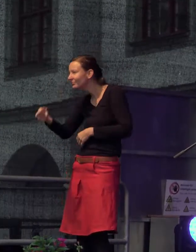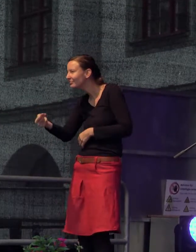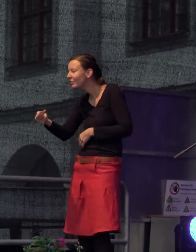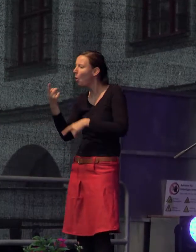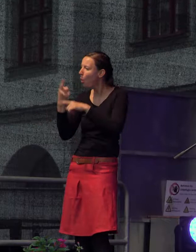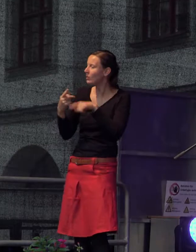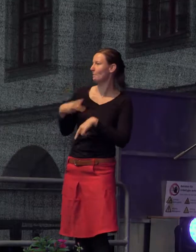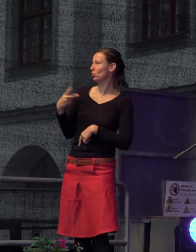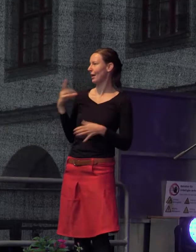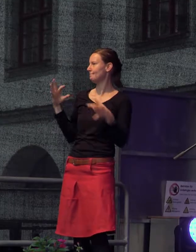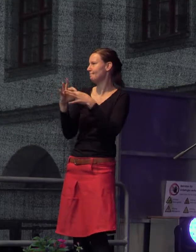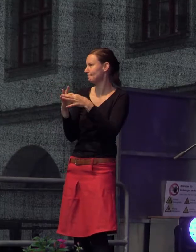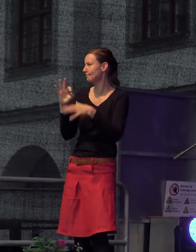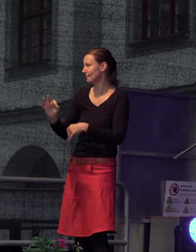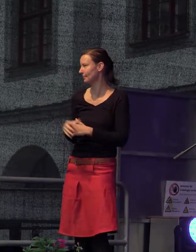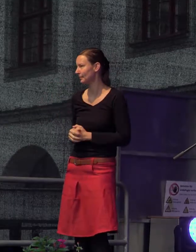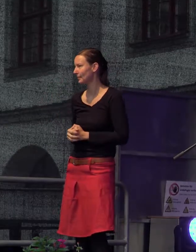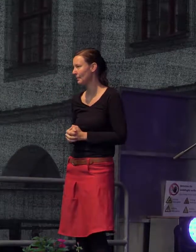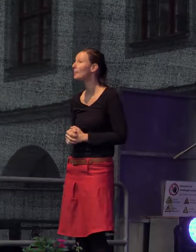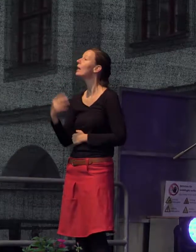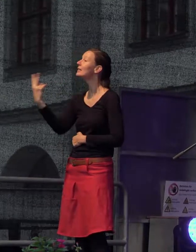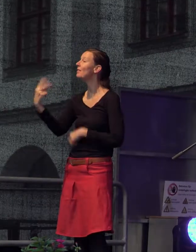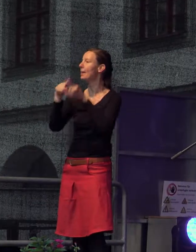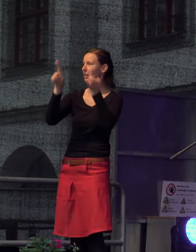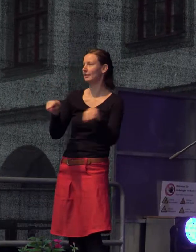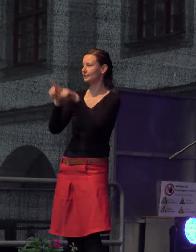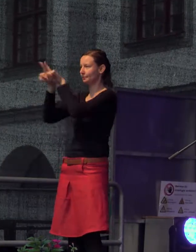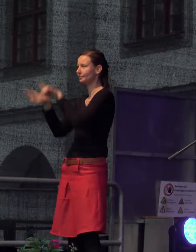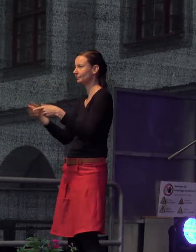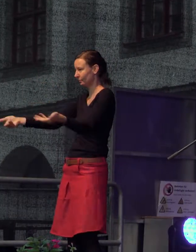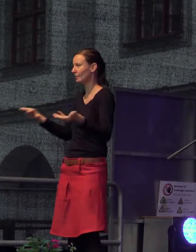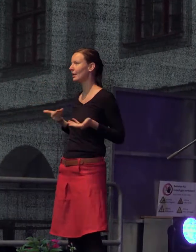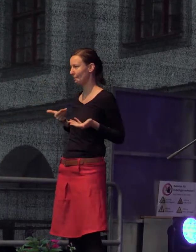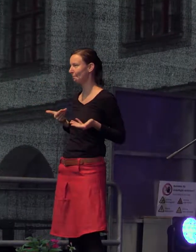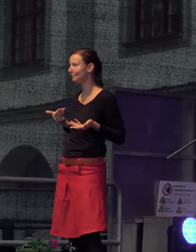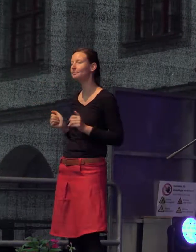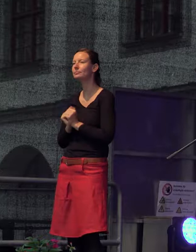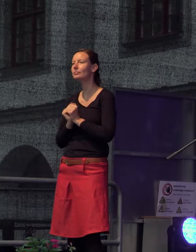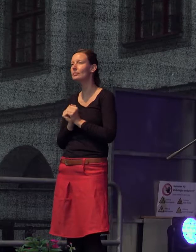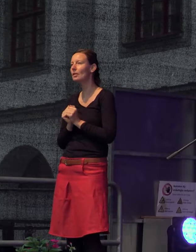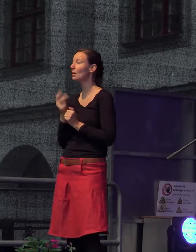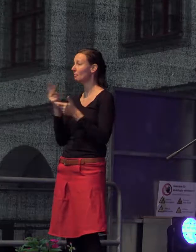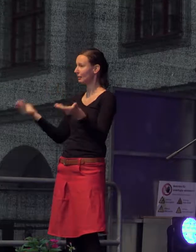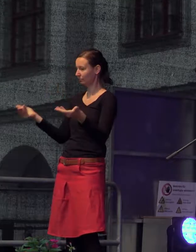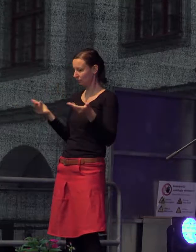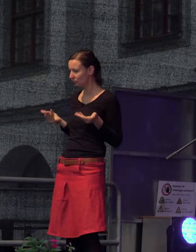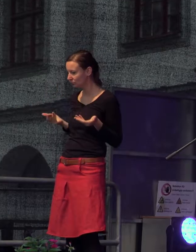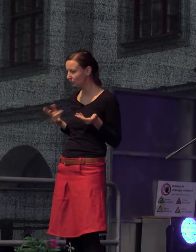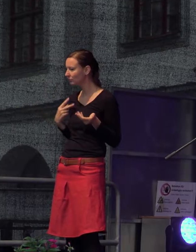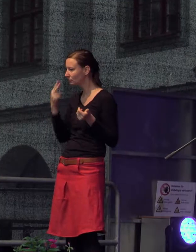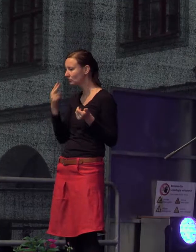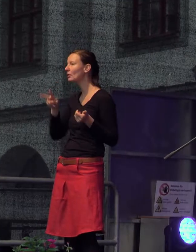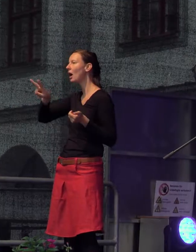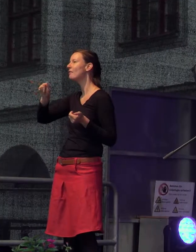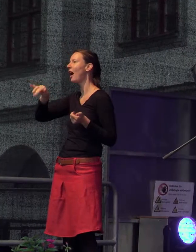könnten in den beiden eingereichten arbeiten wenn zwei sind vertreten dominieren vanitas motive die an die